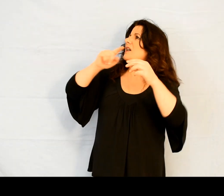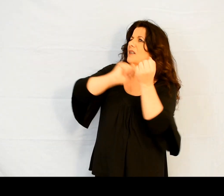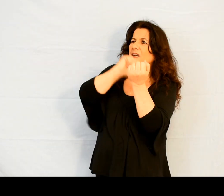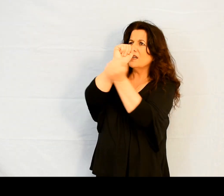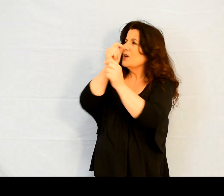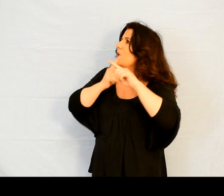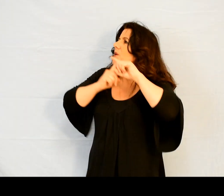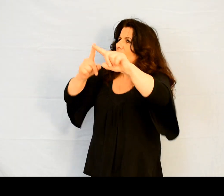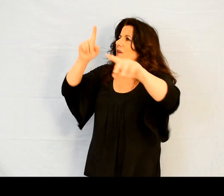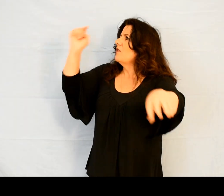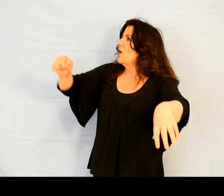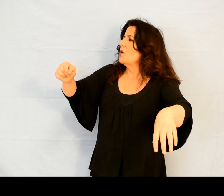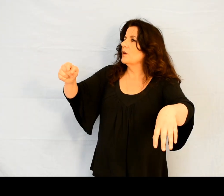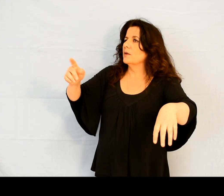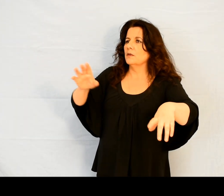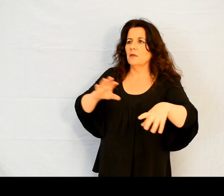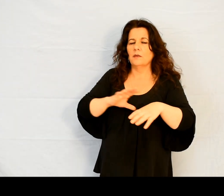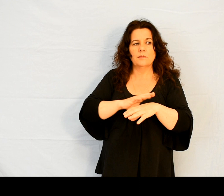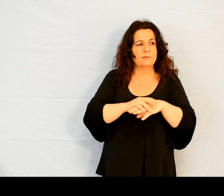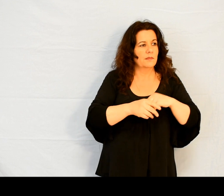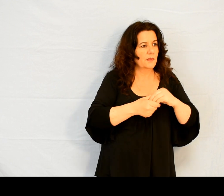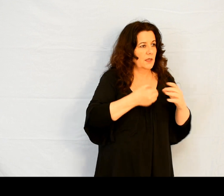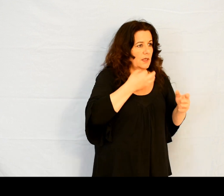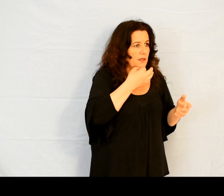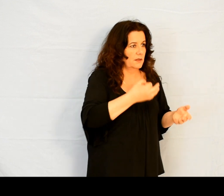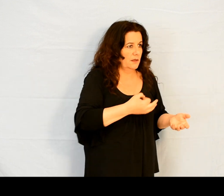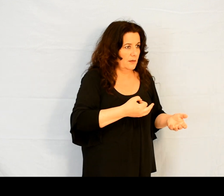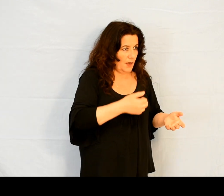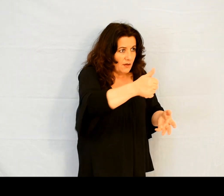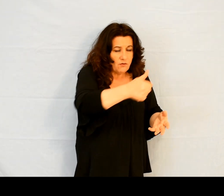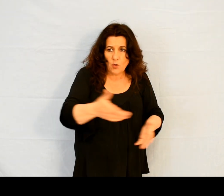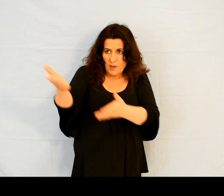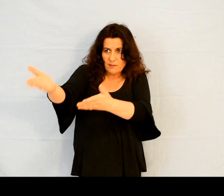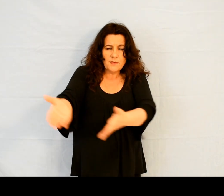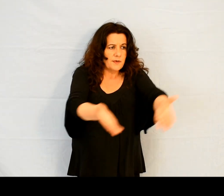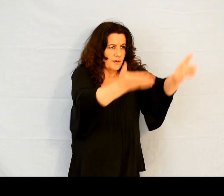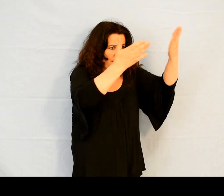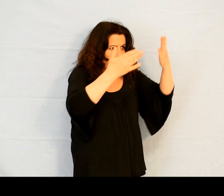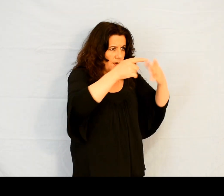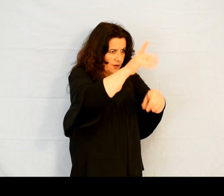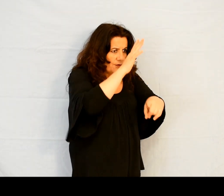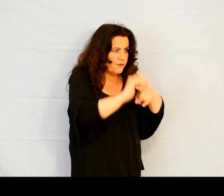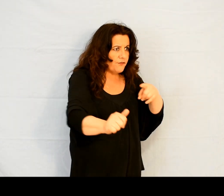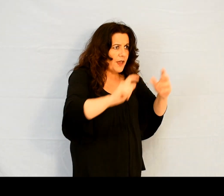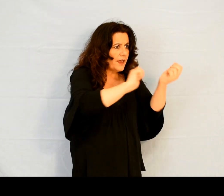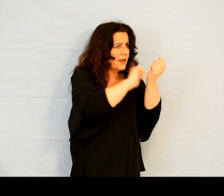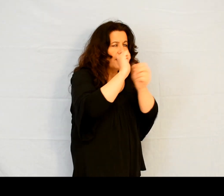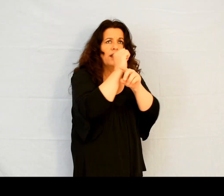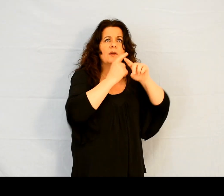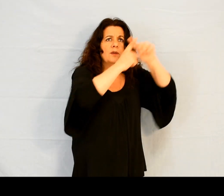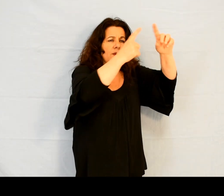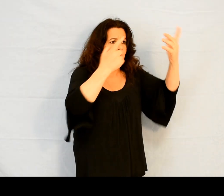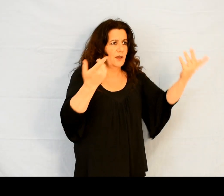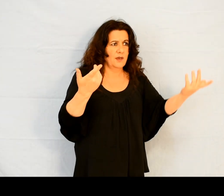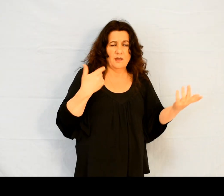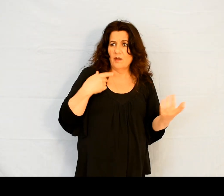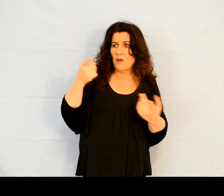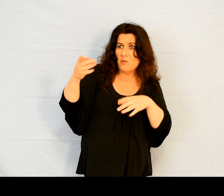Pilate leur dit « Prenez-le vous-même et crucifiez-le. Moi, je ne trouve en lui aucun motif de